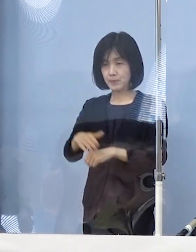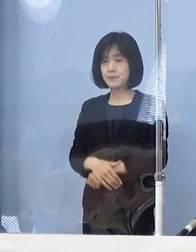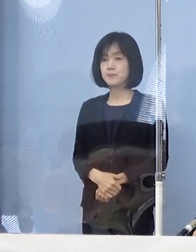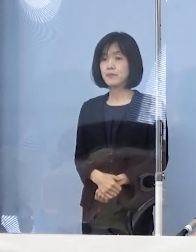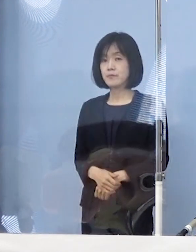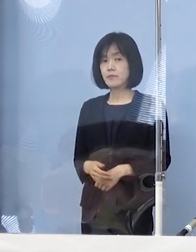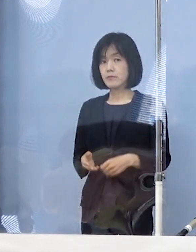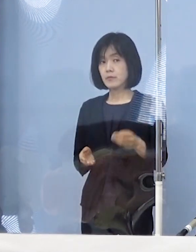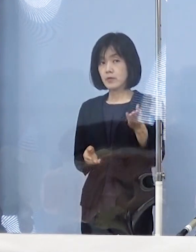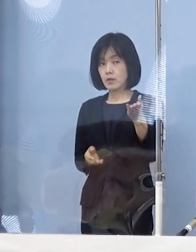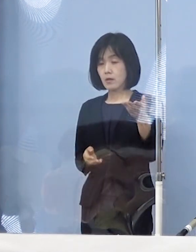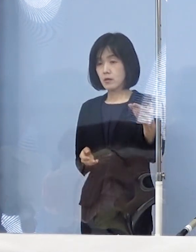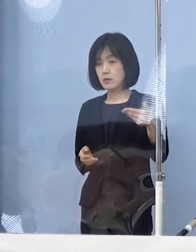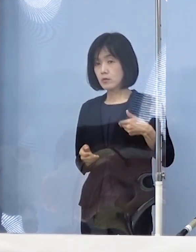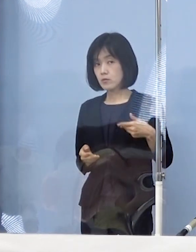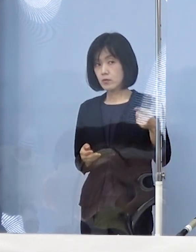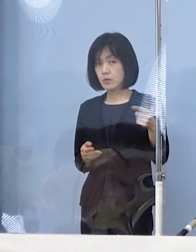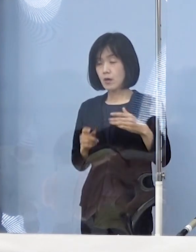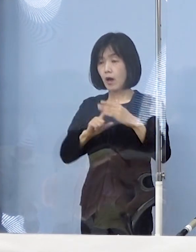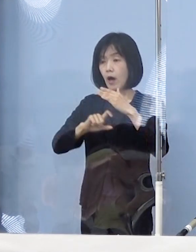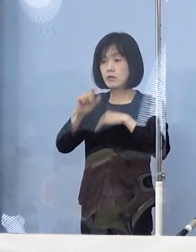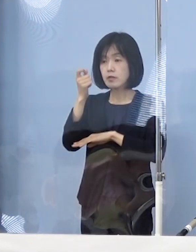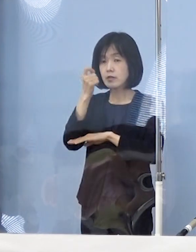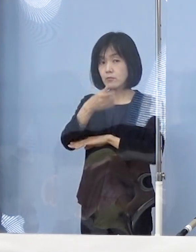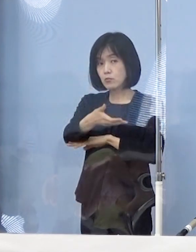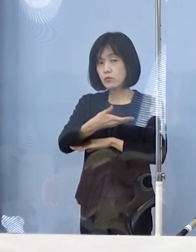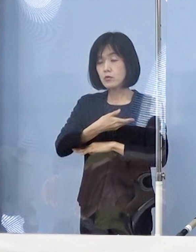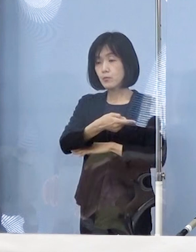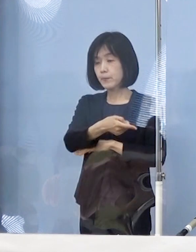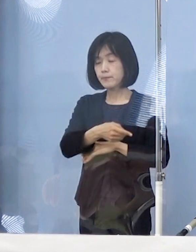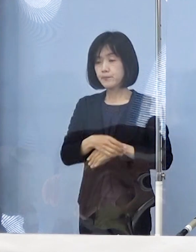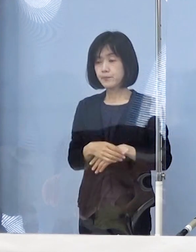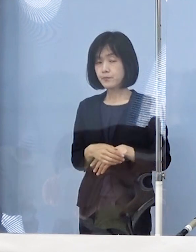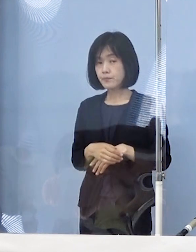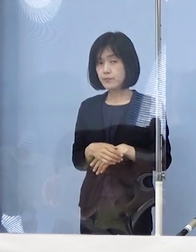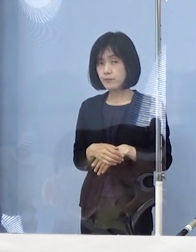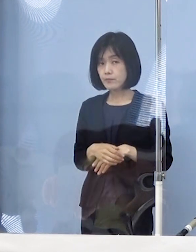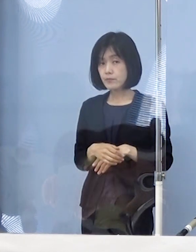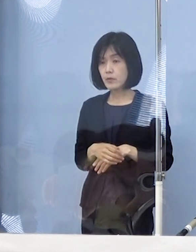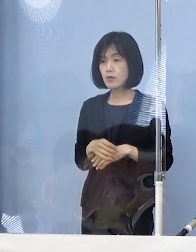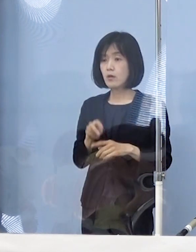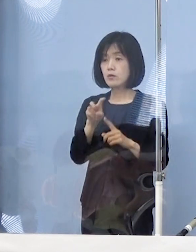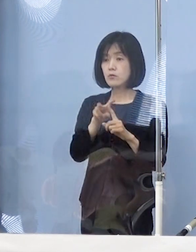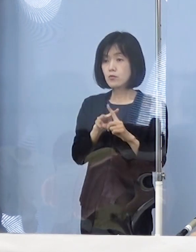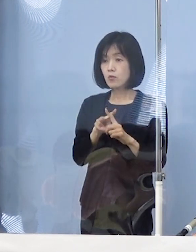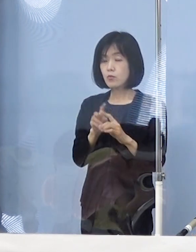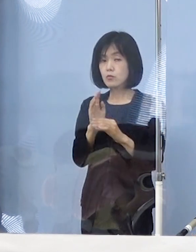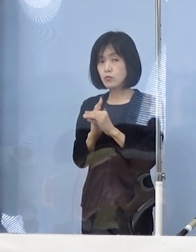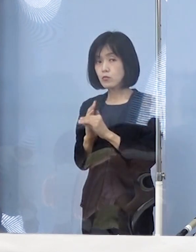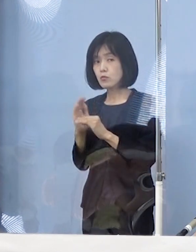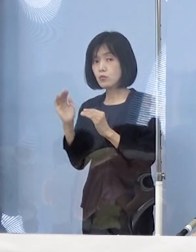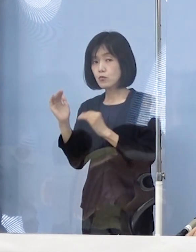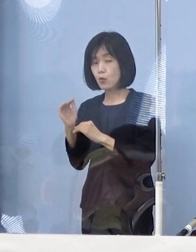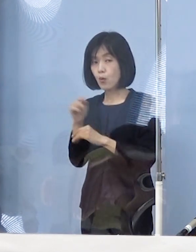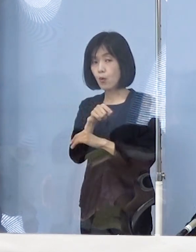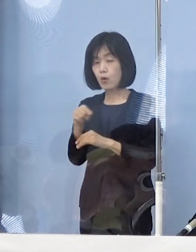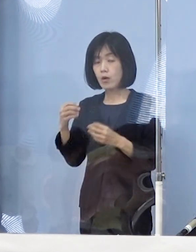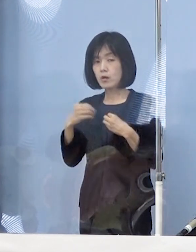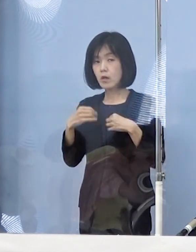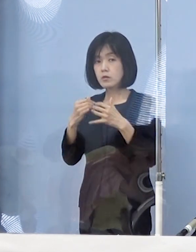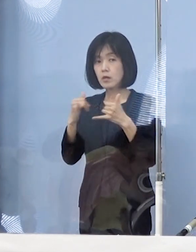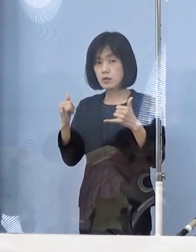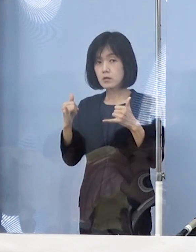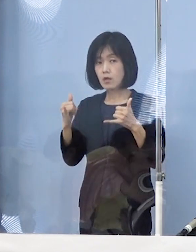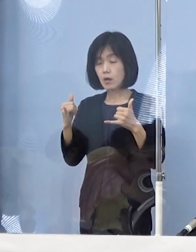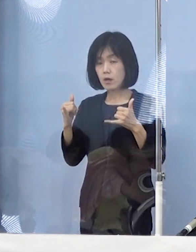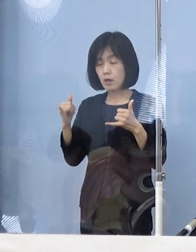はい、各社からお願いします。 朝日新聞の斉藤です。小学生、中学生、高校生の感染者が複数